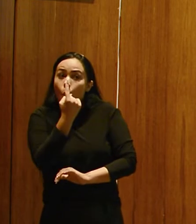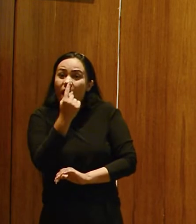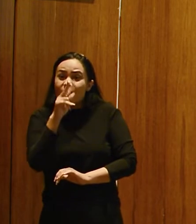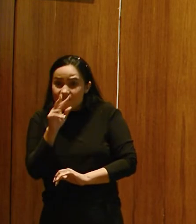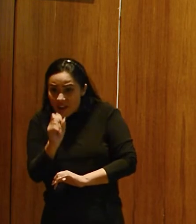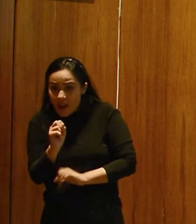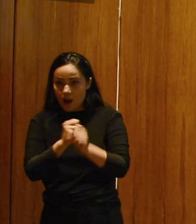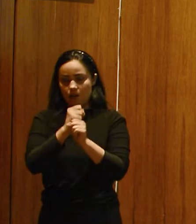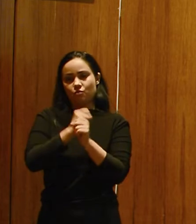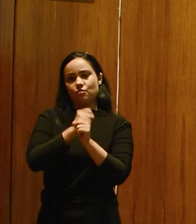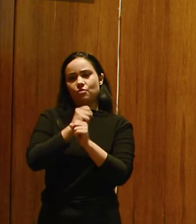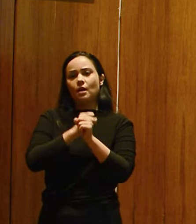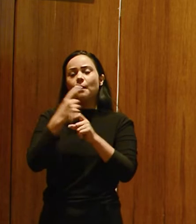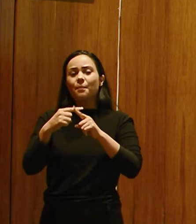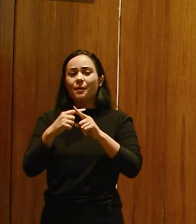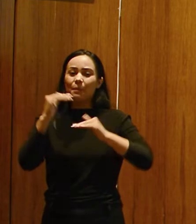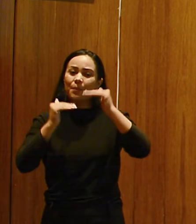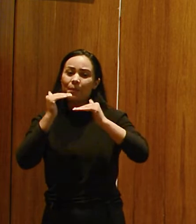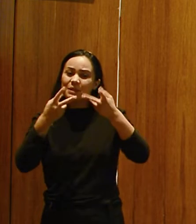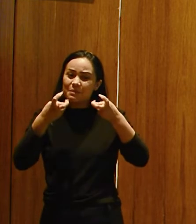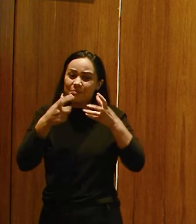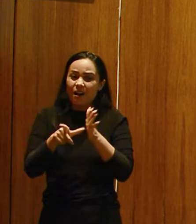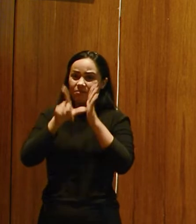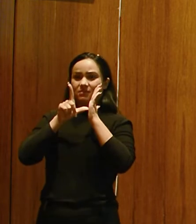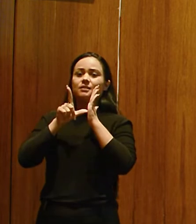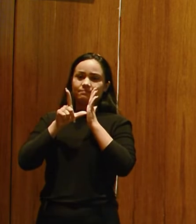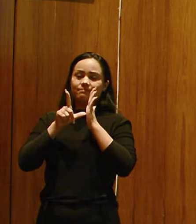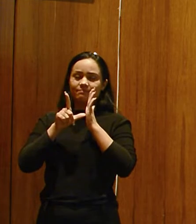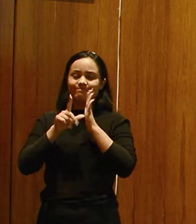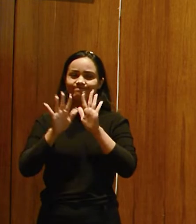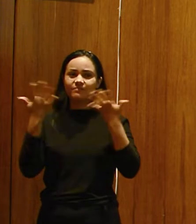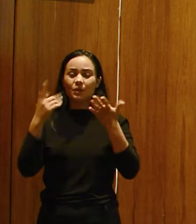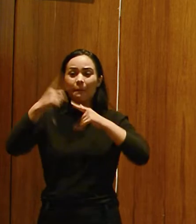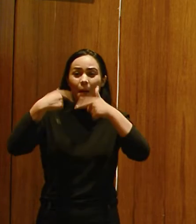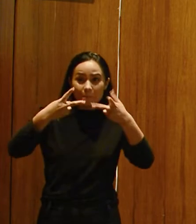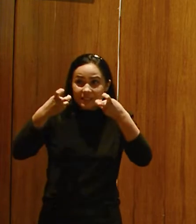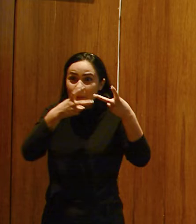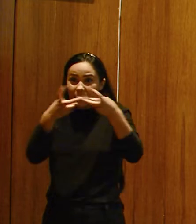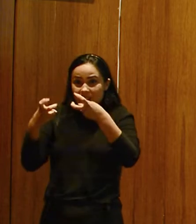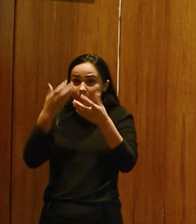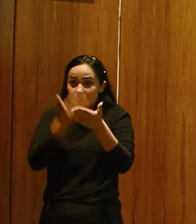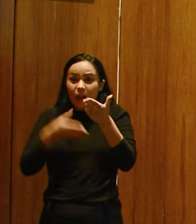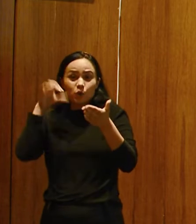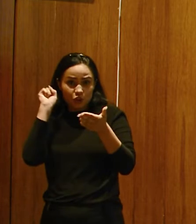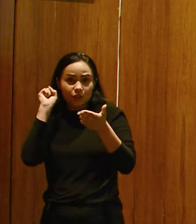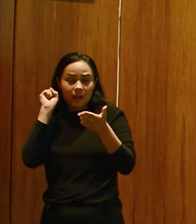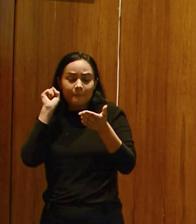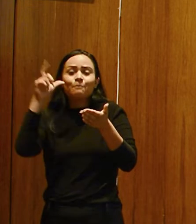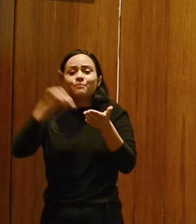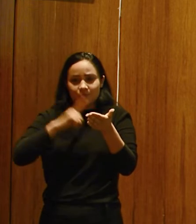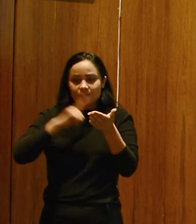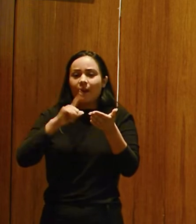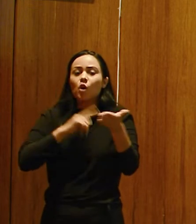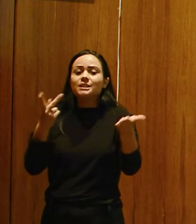ano, para que essa perda auditiva seja diagnosticada precocemente. E assim que diagnosticada essa perda auditiva,